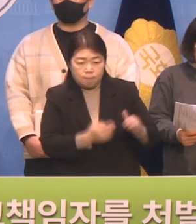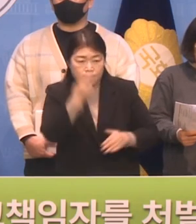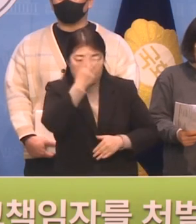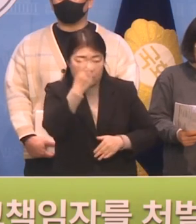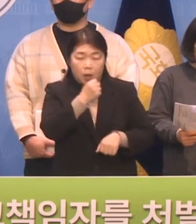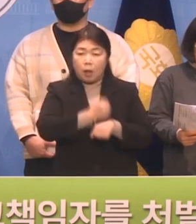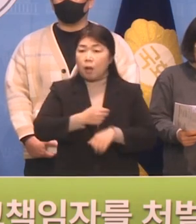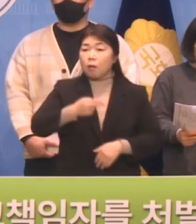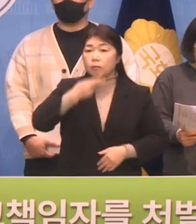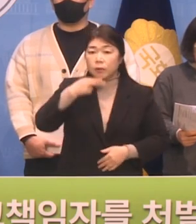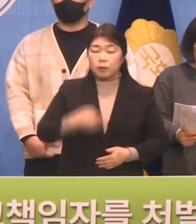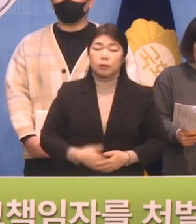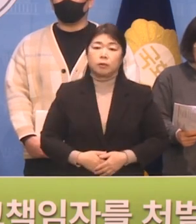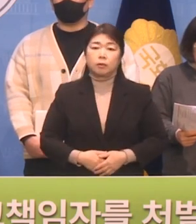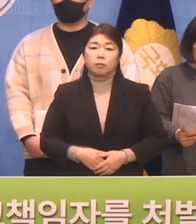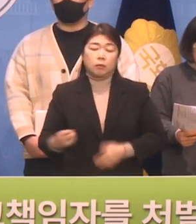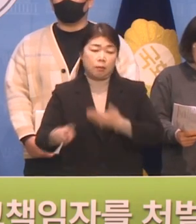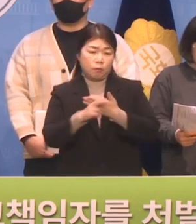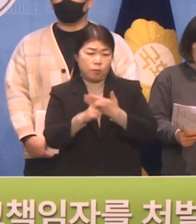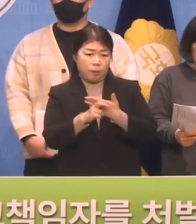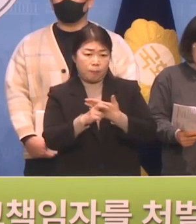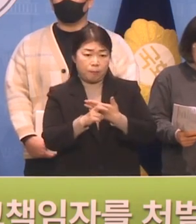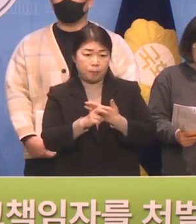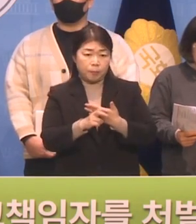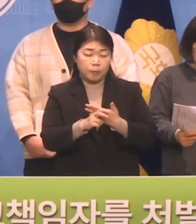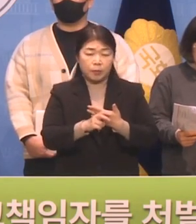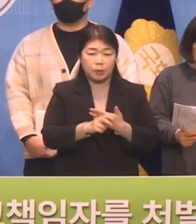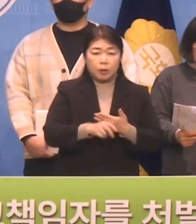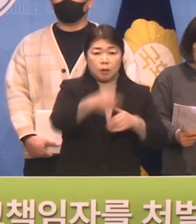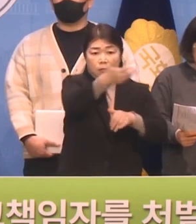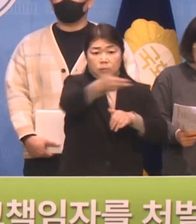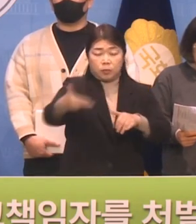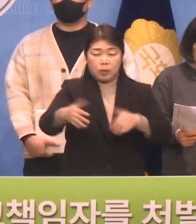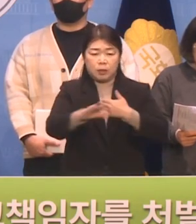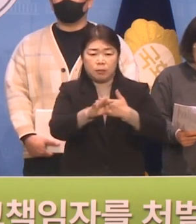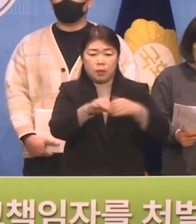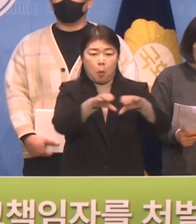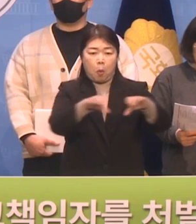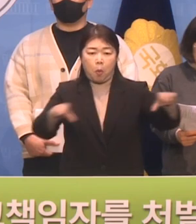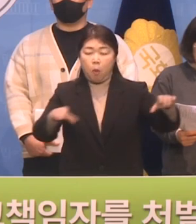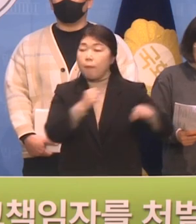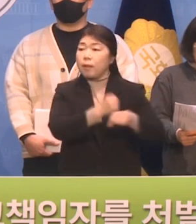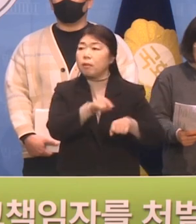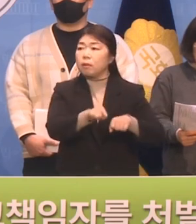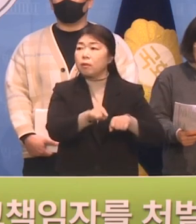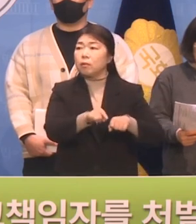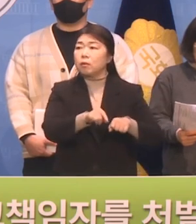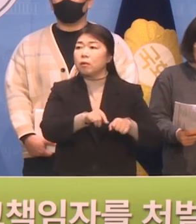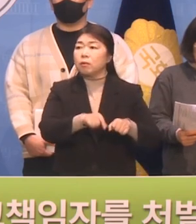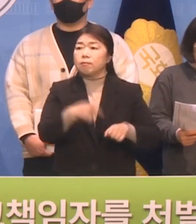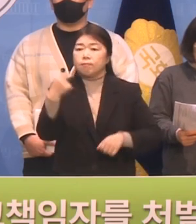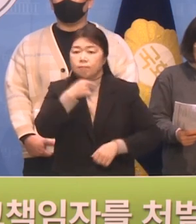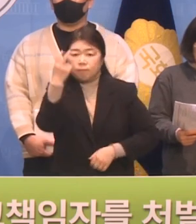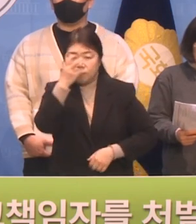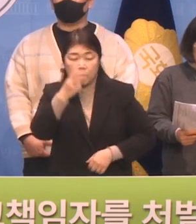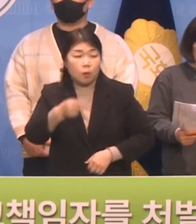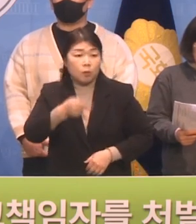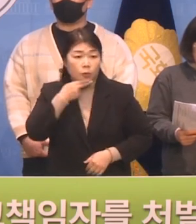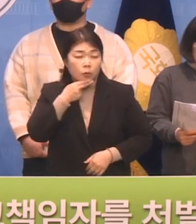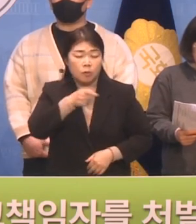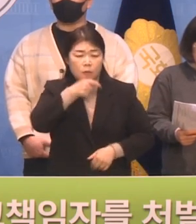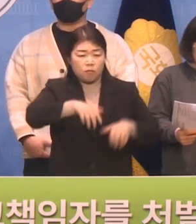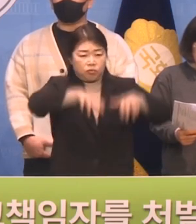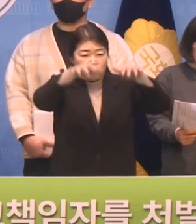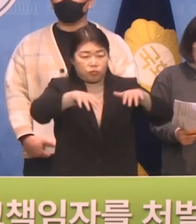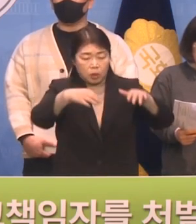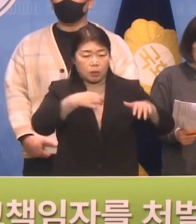않았다. 불법적으로 기존 제방을 철거하고 부실한 임시 제방을 쌓았는데 엄정한 관리 감독도 수해